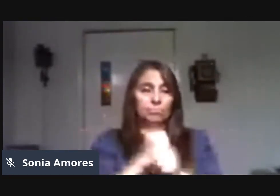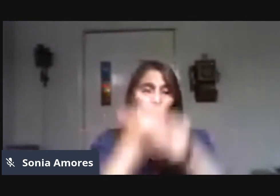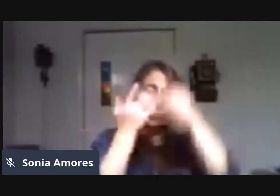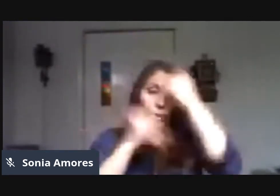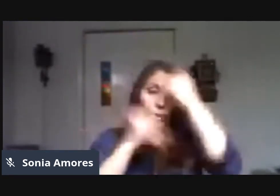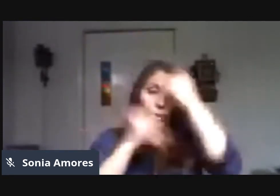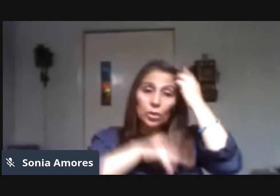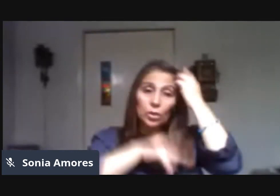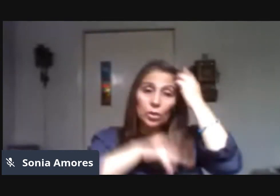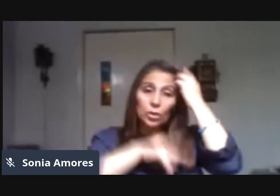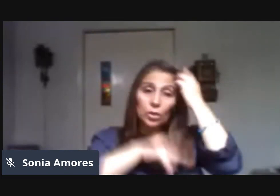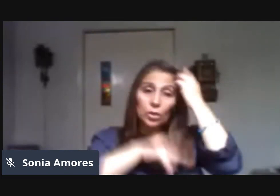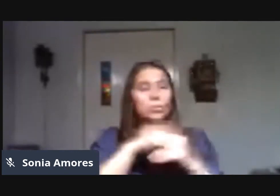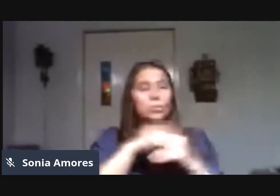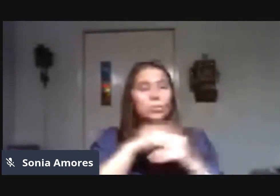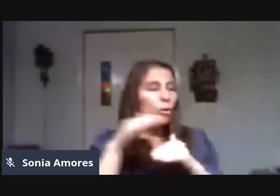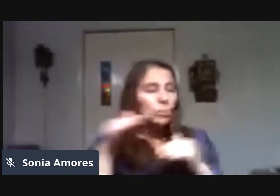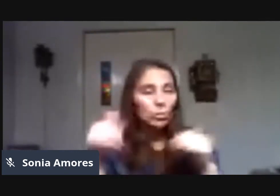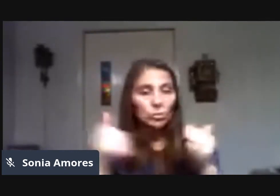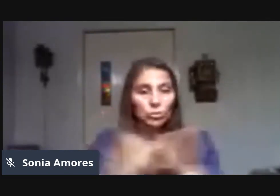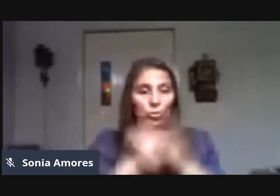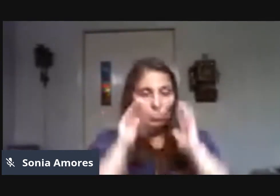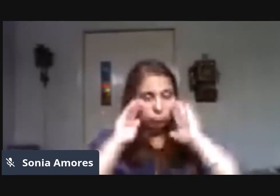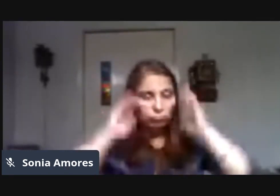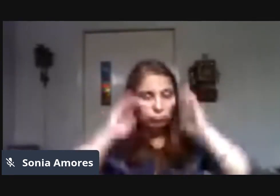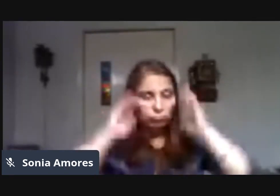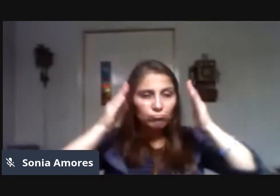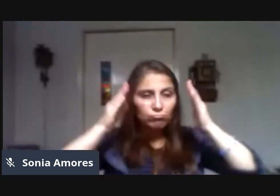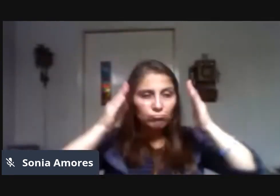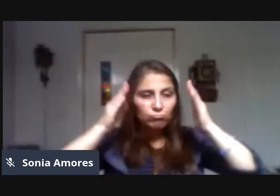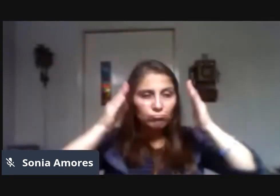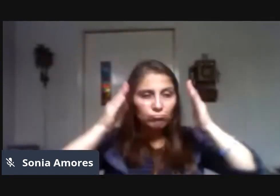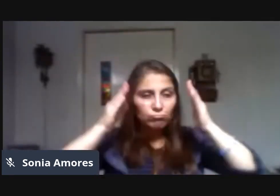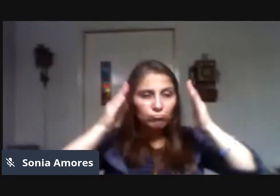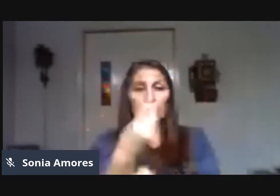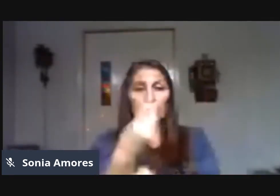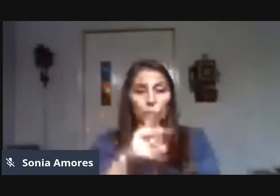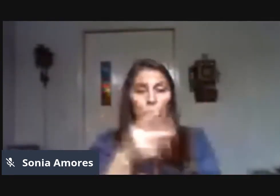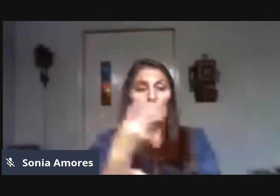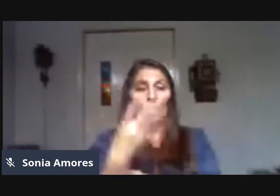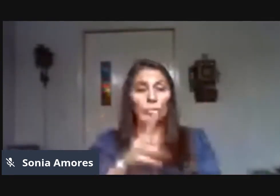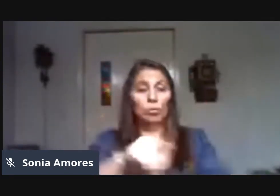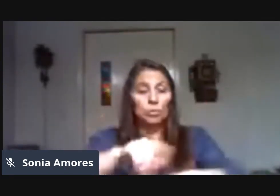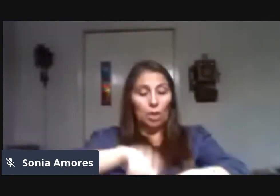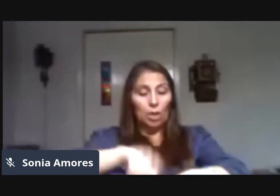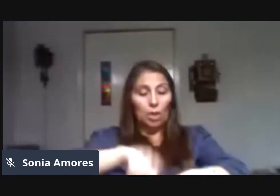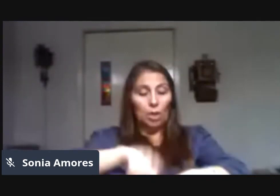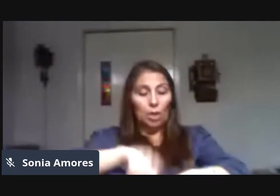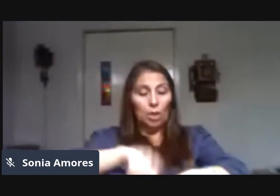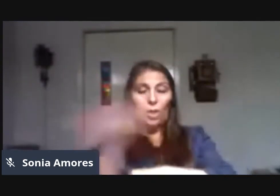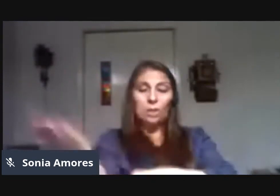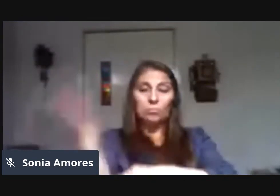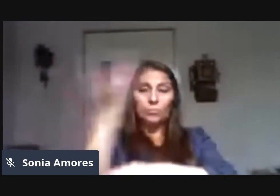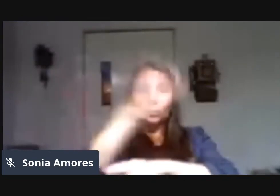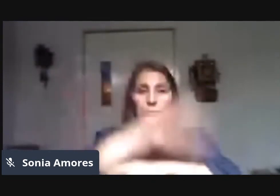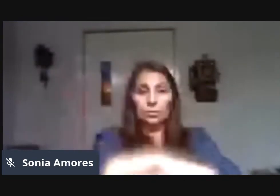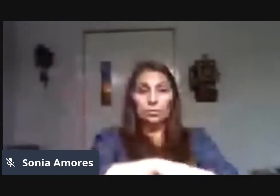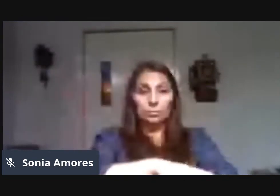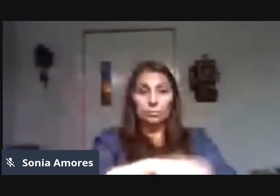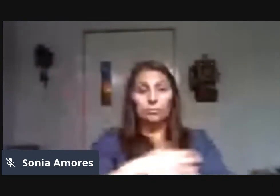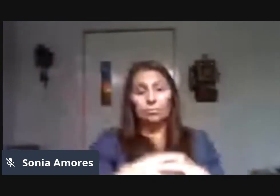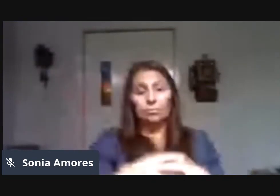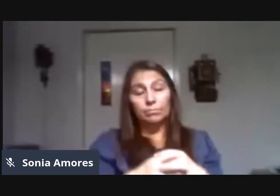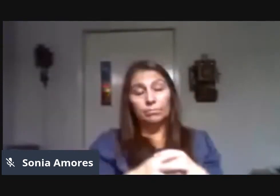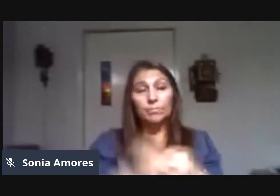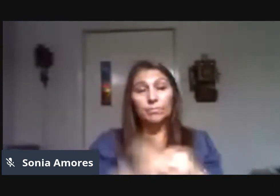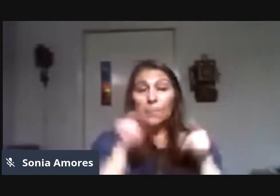concentrados a trabajar 10, 12, 14 y 16 horas diarias. Y eso en la educación es